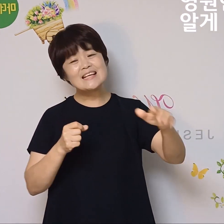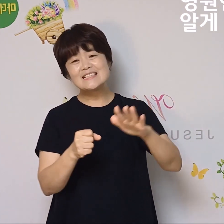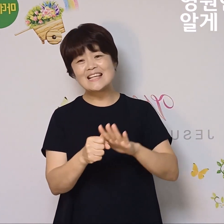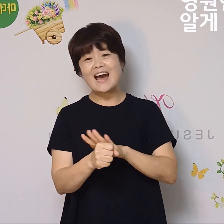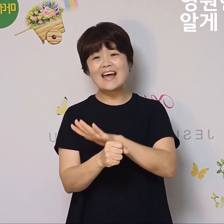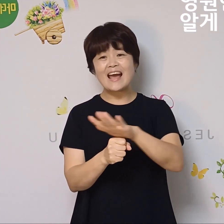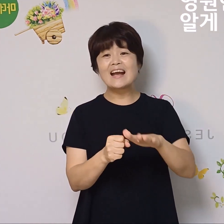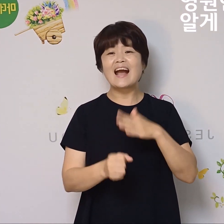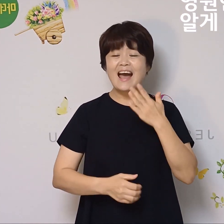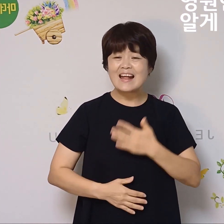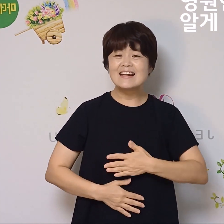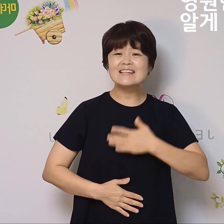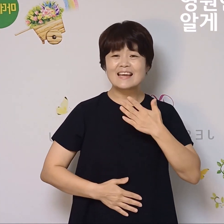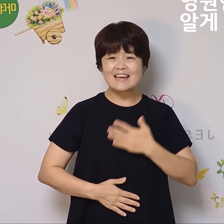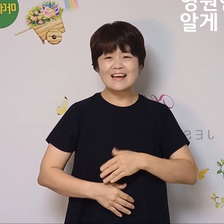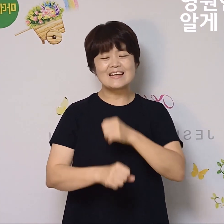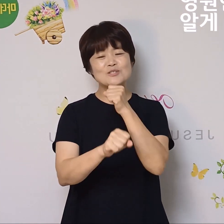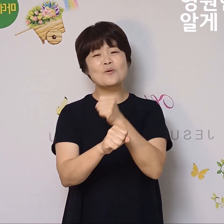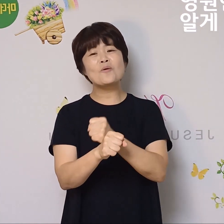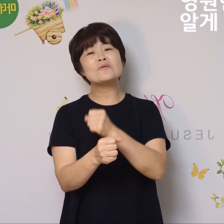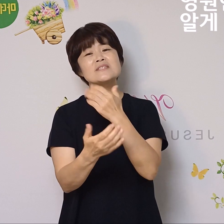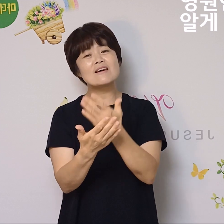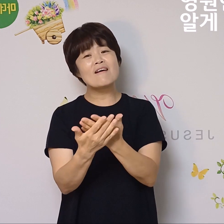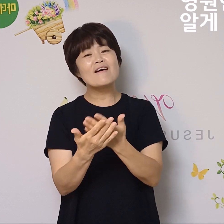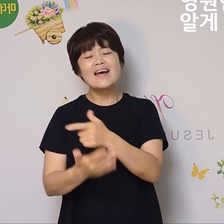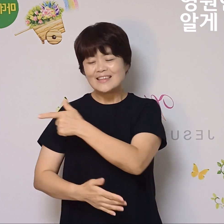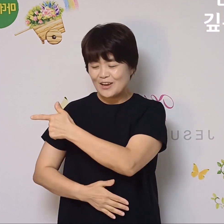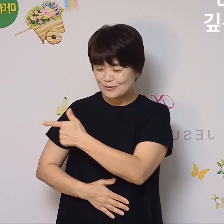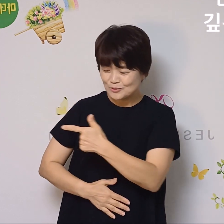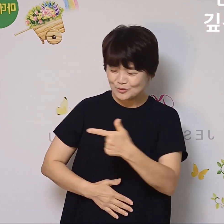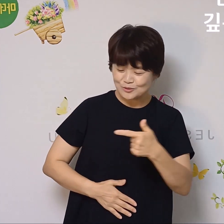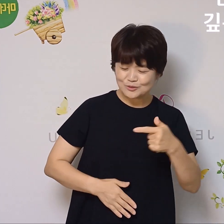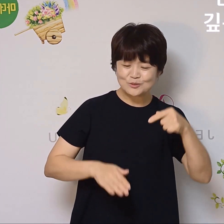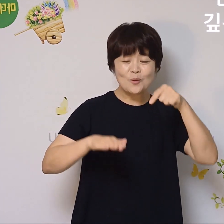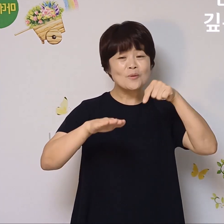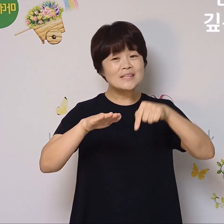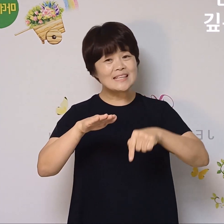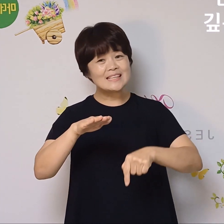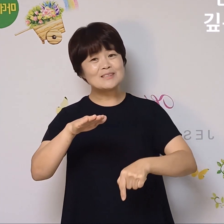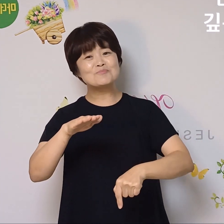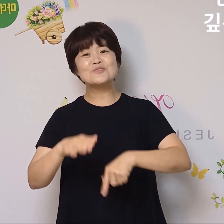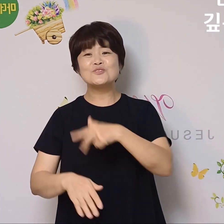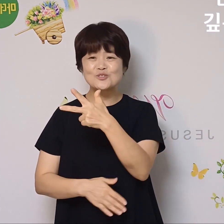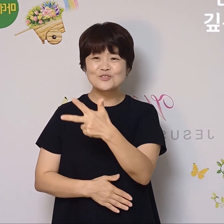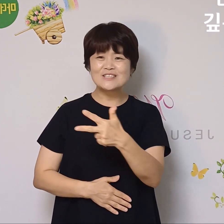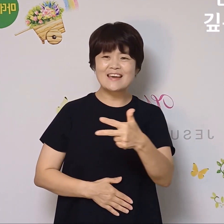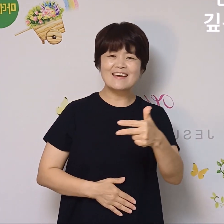영원한 사랑 알게 하소서. 너무도 깊은 주의